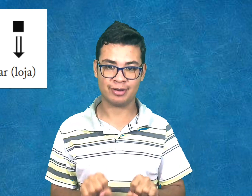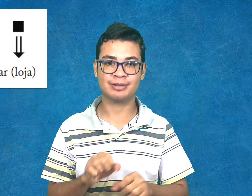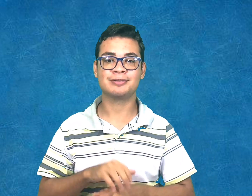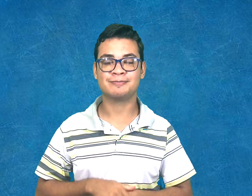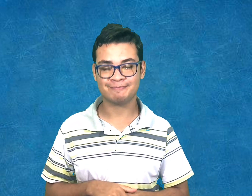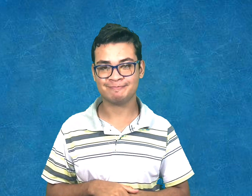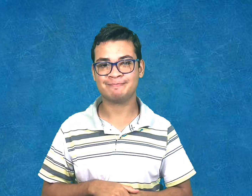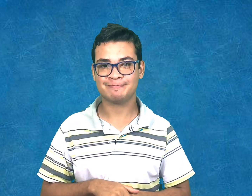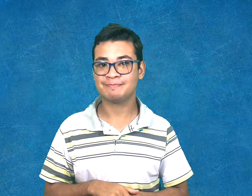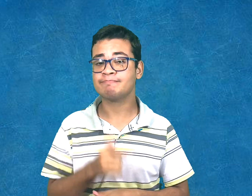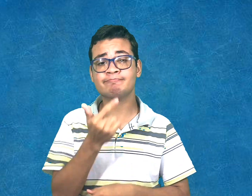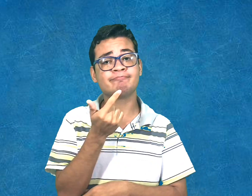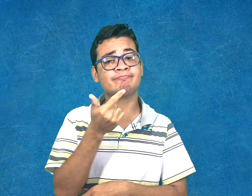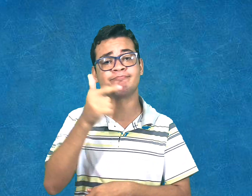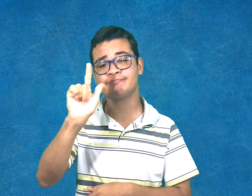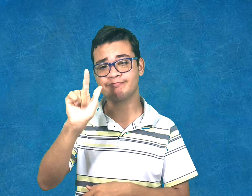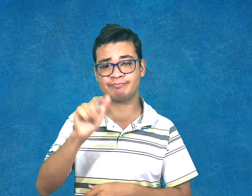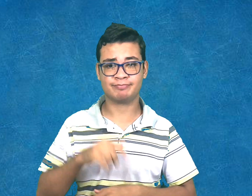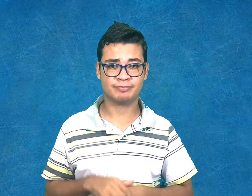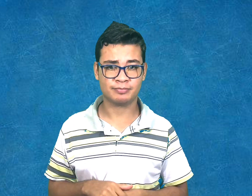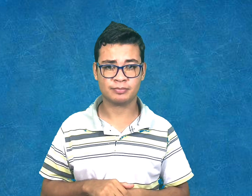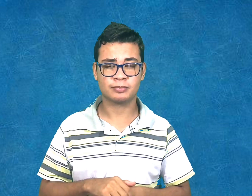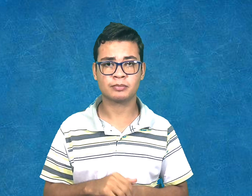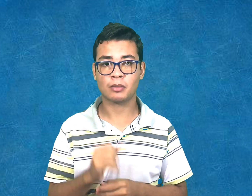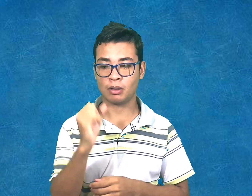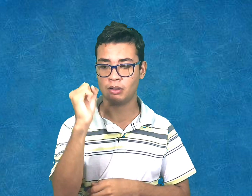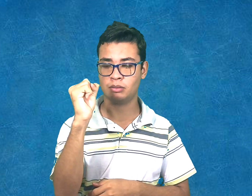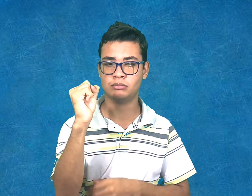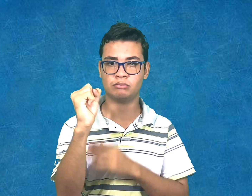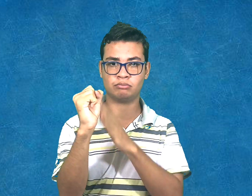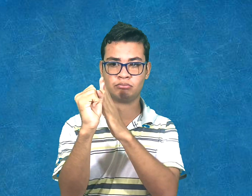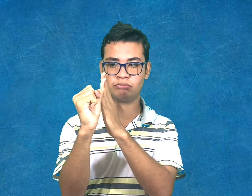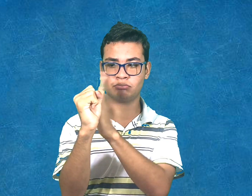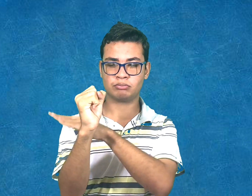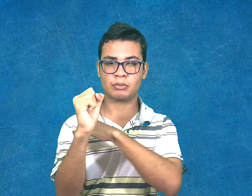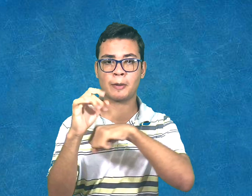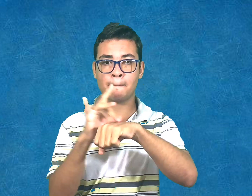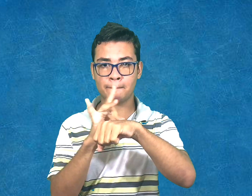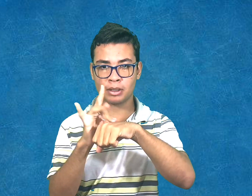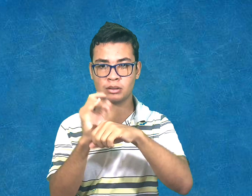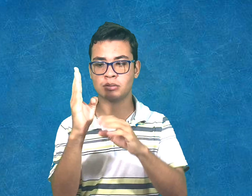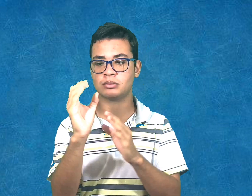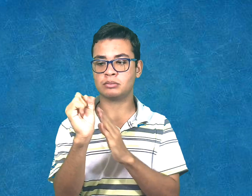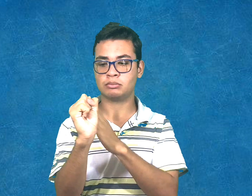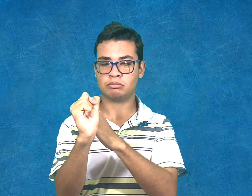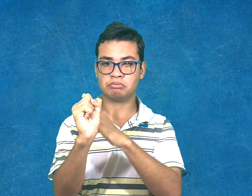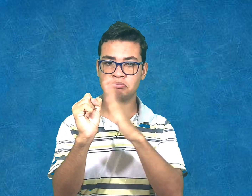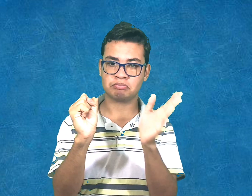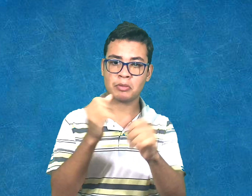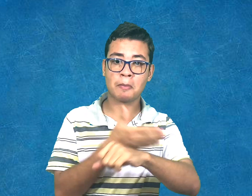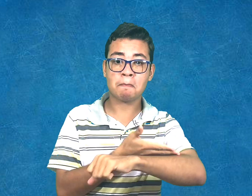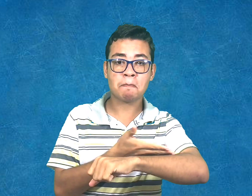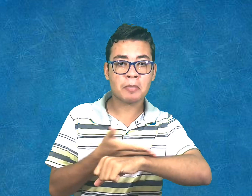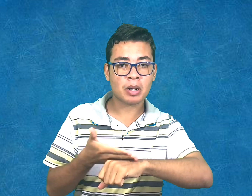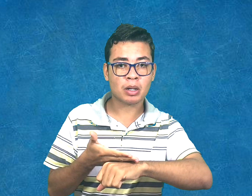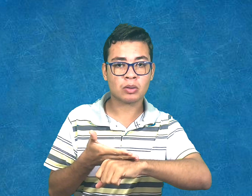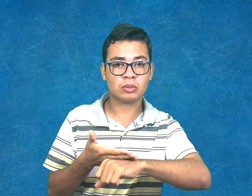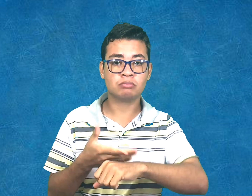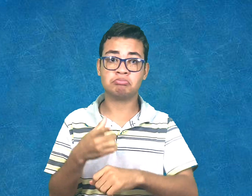Outro. Então, a mão agora está de lado, ainda está em configuração em S, uma parte branca e outra preta. Então,